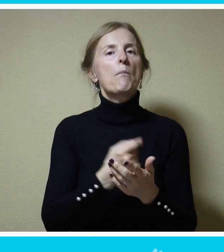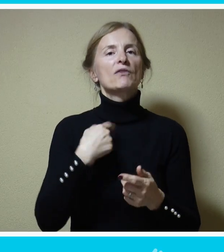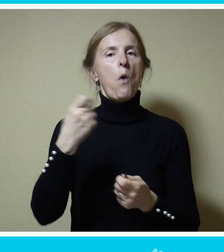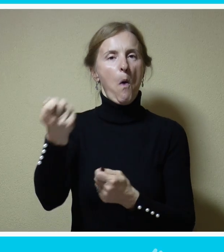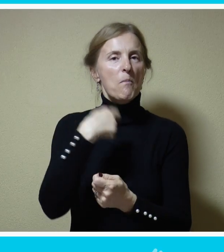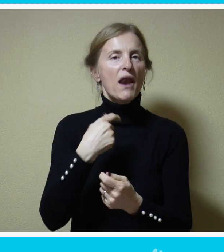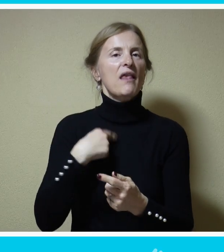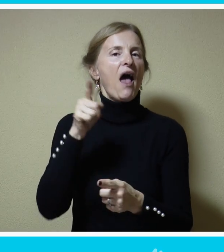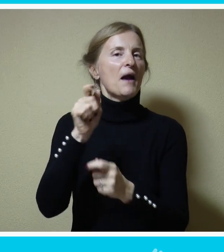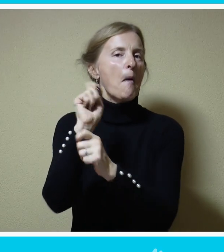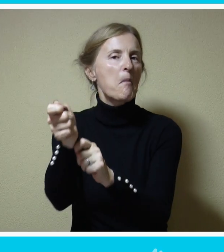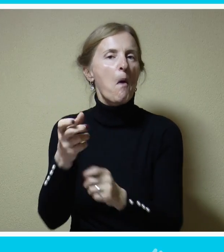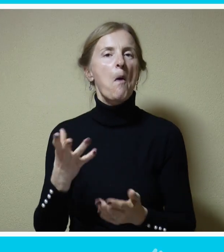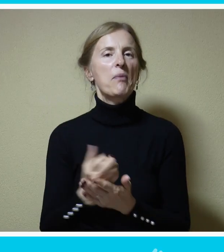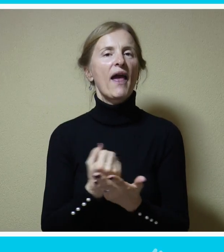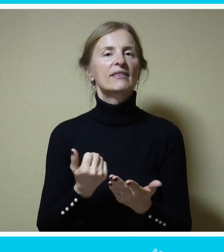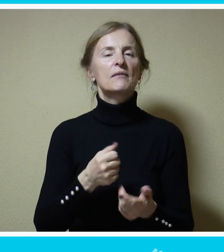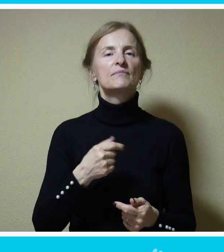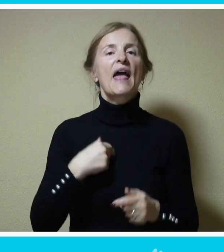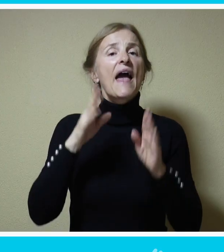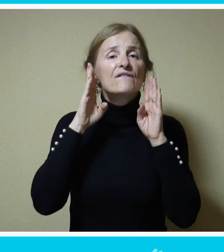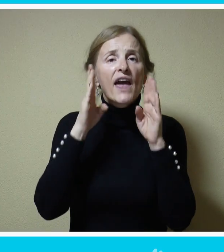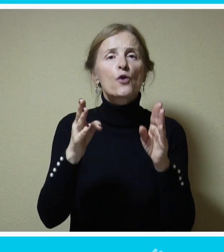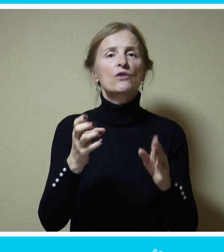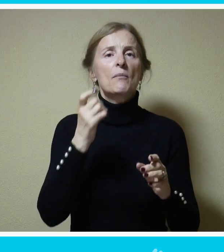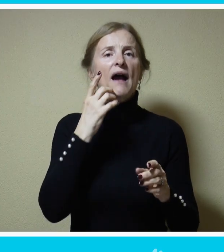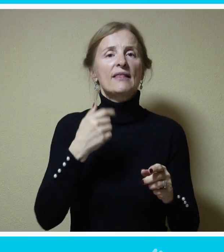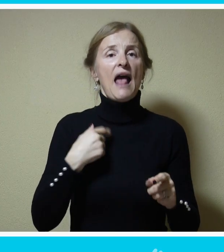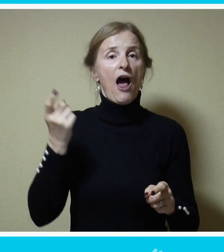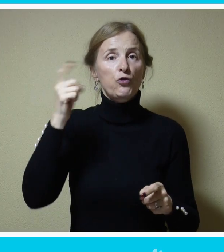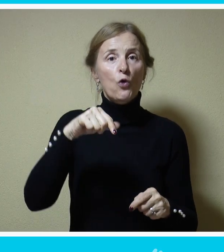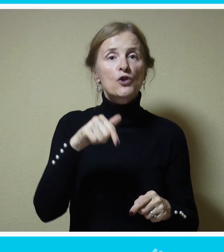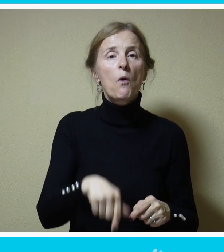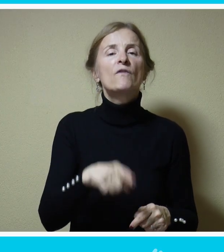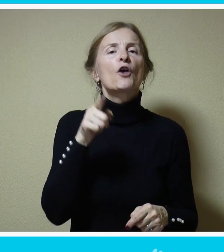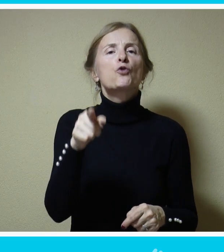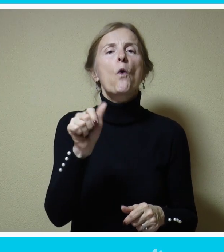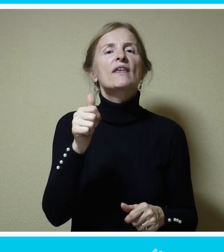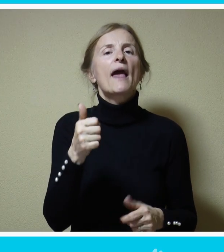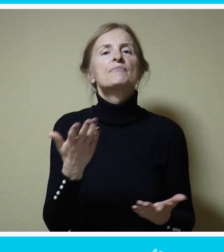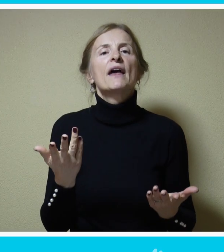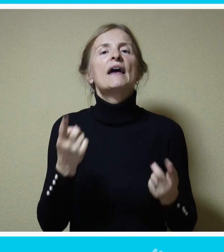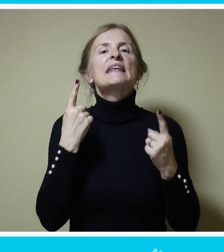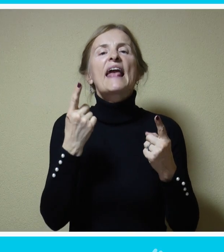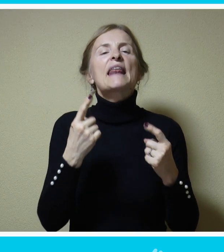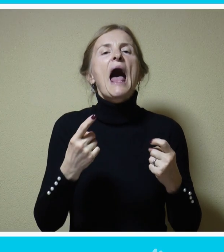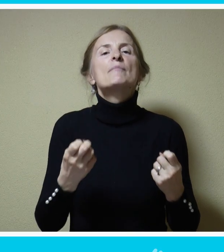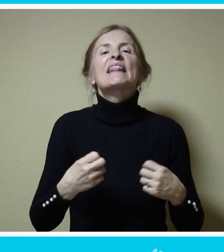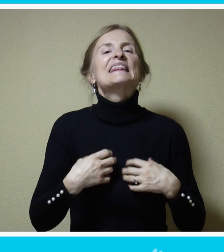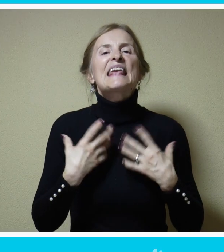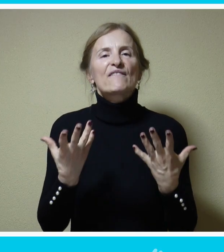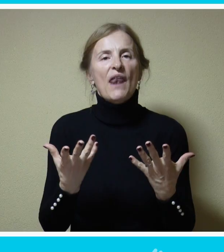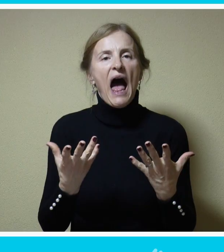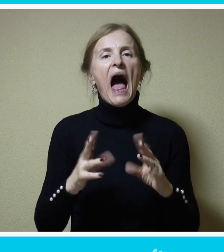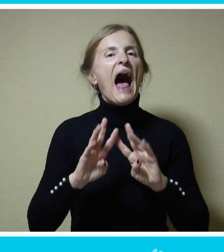Pobedi on mene, ja njega i tako to. Ovde, verujte kad dođem, to je jedna divna